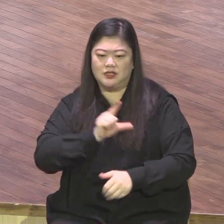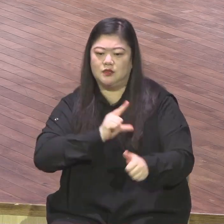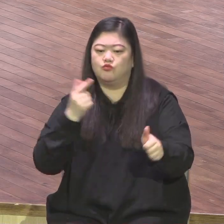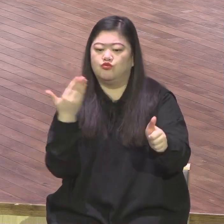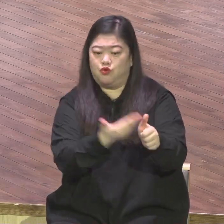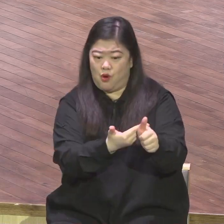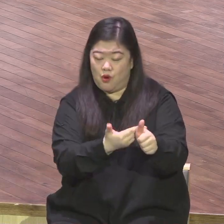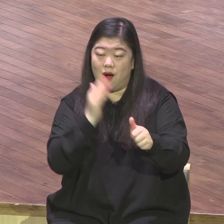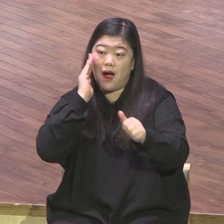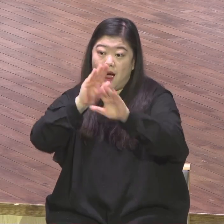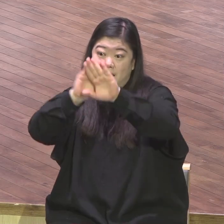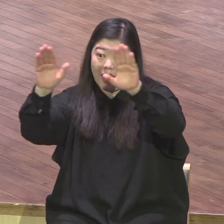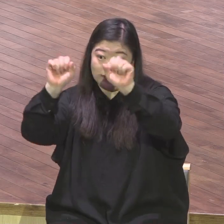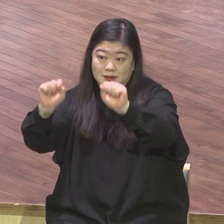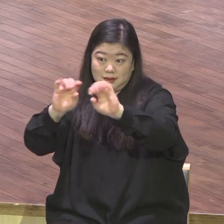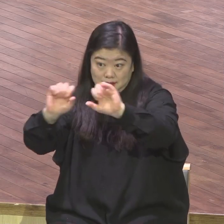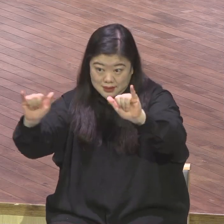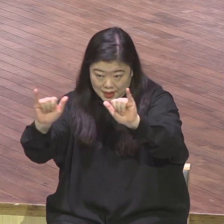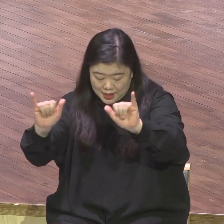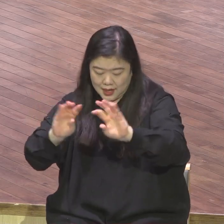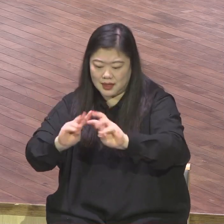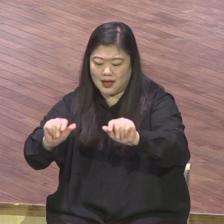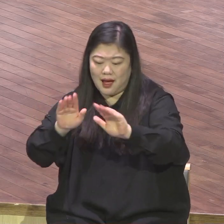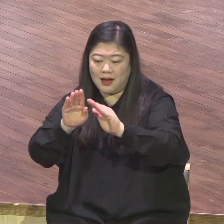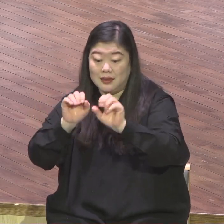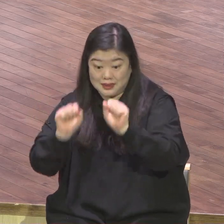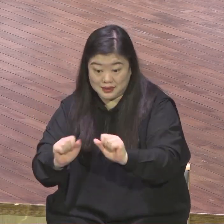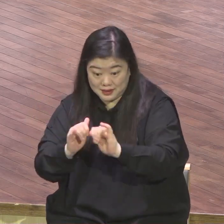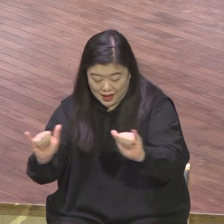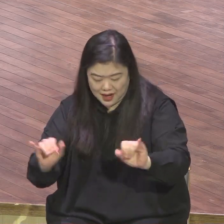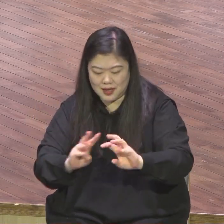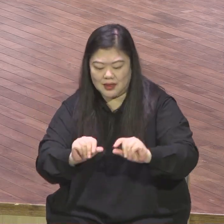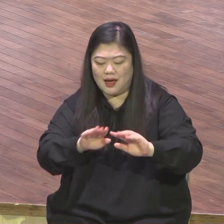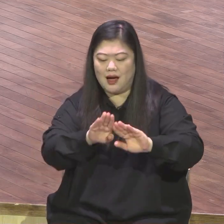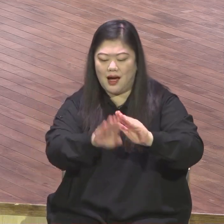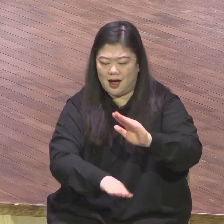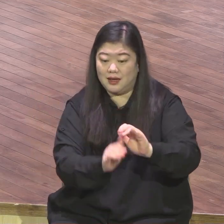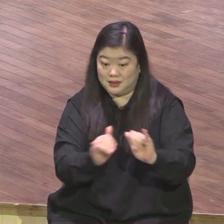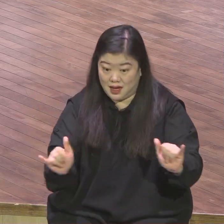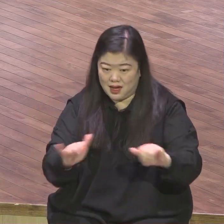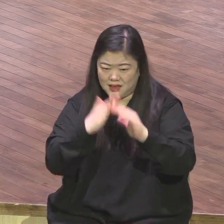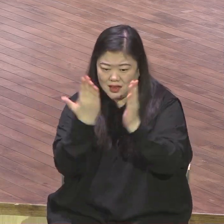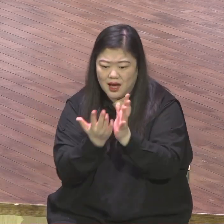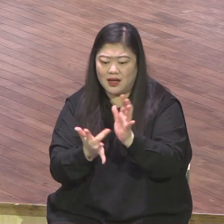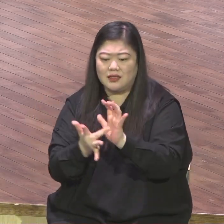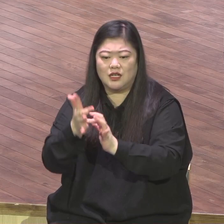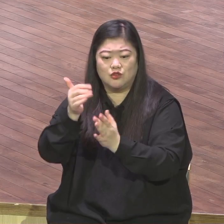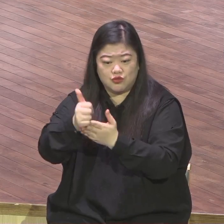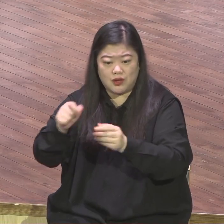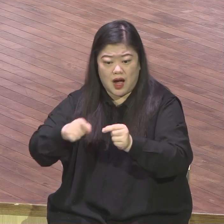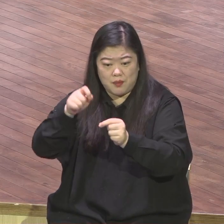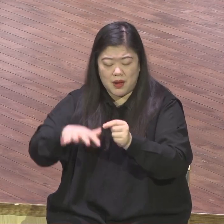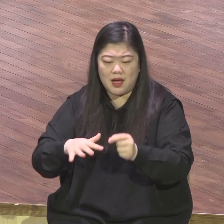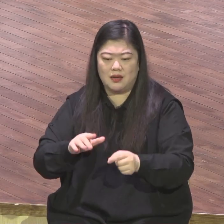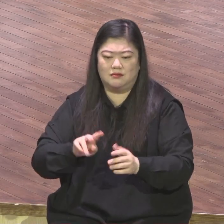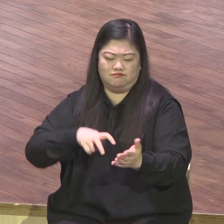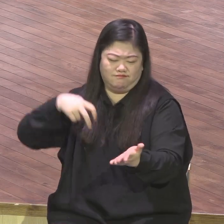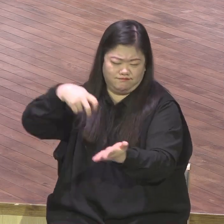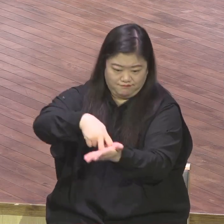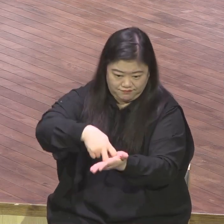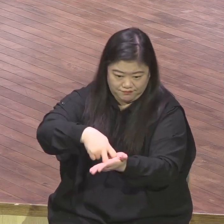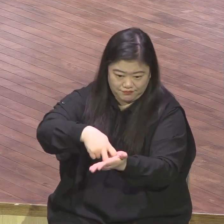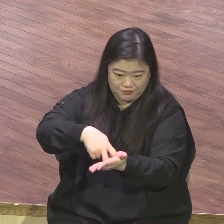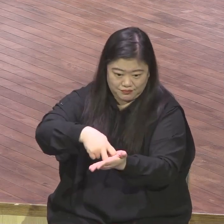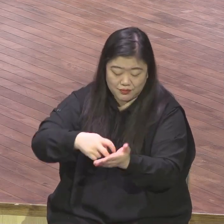있는 자들과 땅에 있는 자들과 땅 아래에 있는 자들로 모든 무릎을 예수의 이름에 꿇게 하시고 모든 입으로 예수 그리스도를 주라